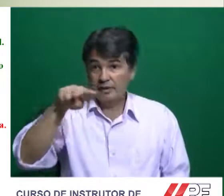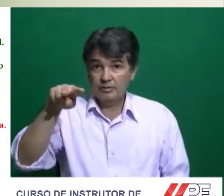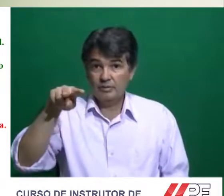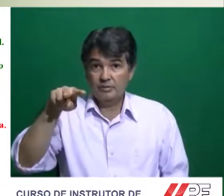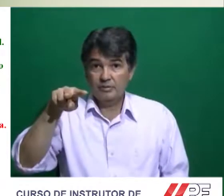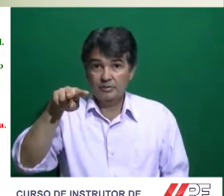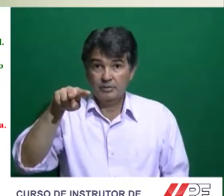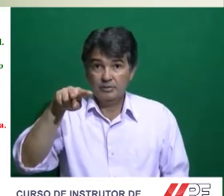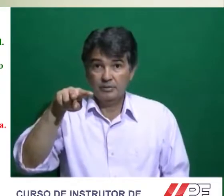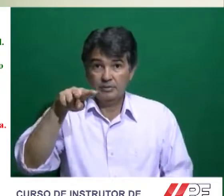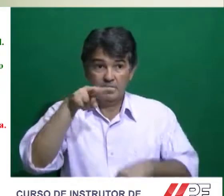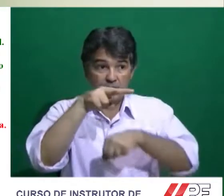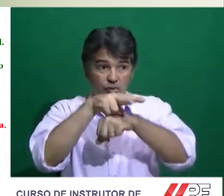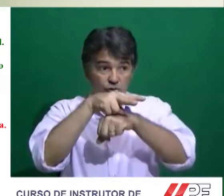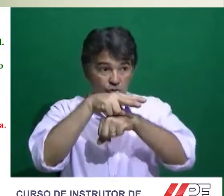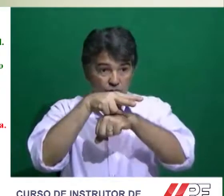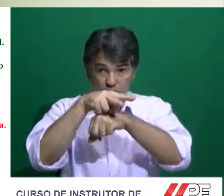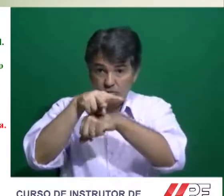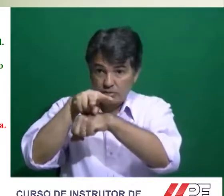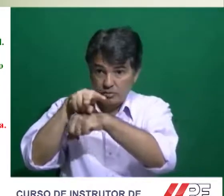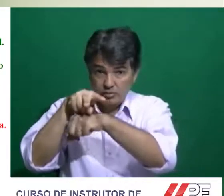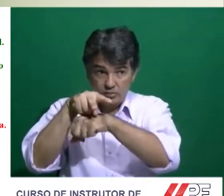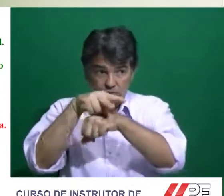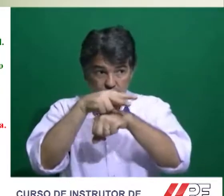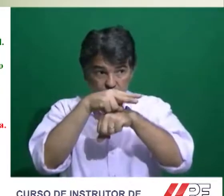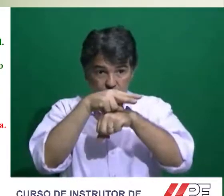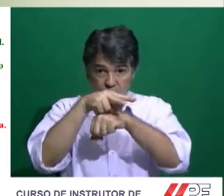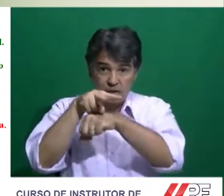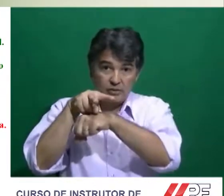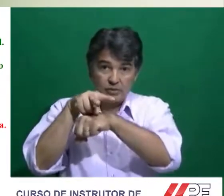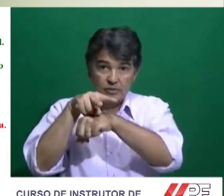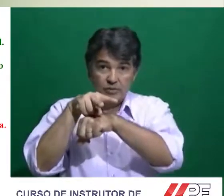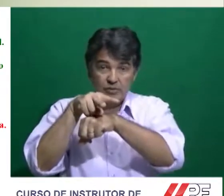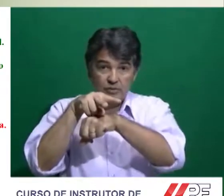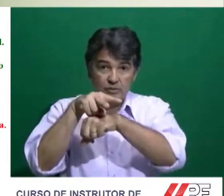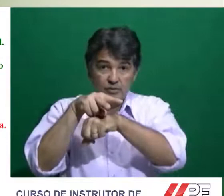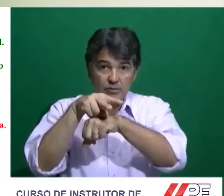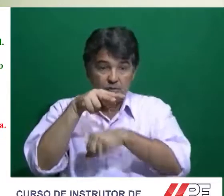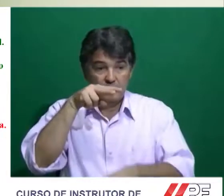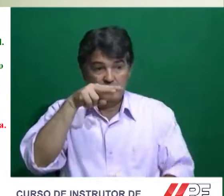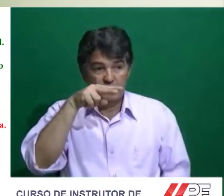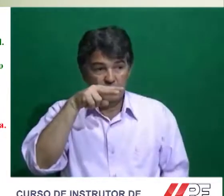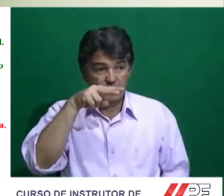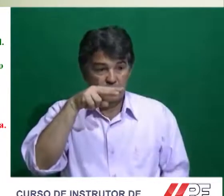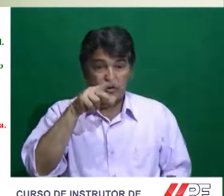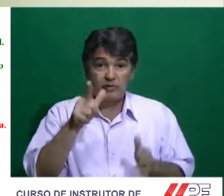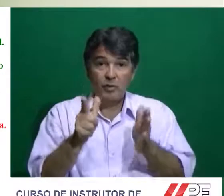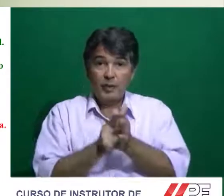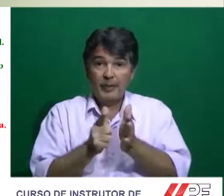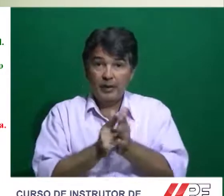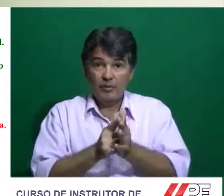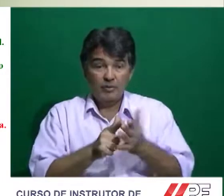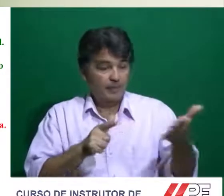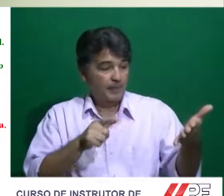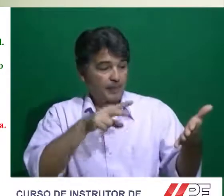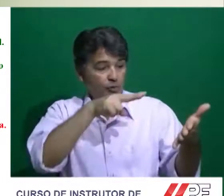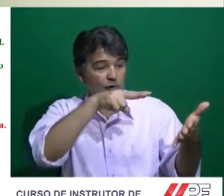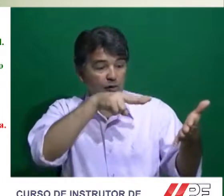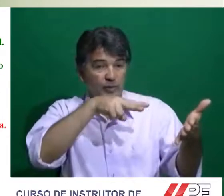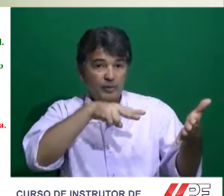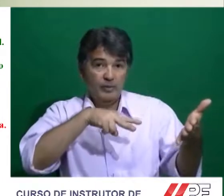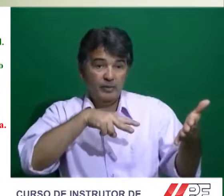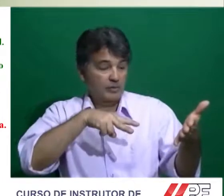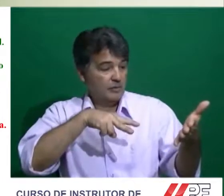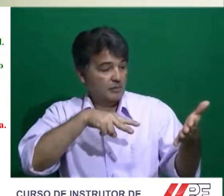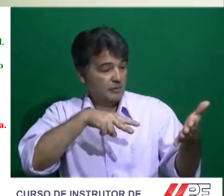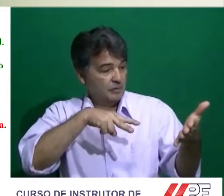Aqui eu estou olhando. Aqui eu estou. Vigiando. Se eu tiver um papel. Eu